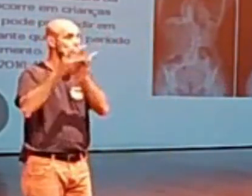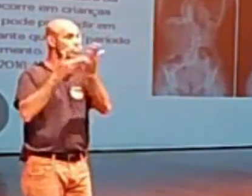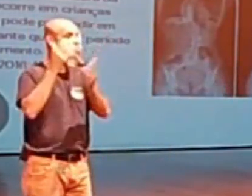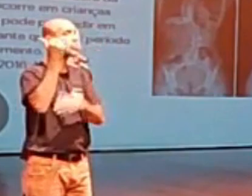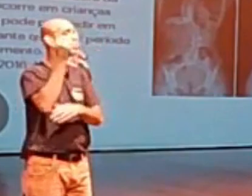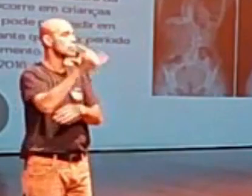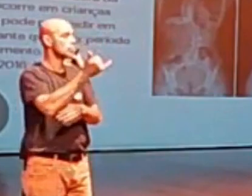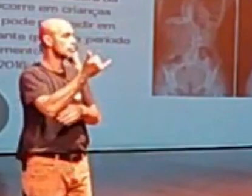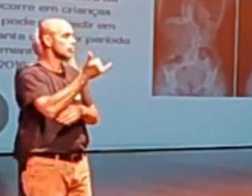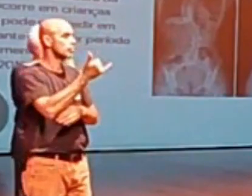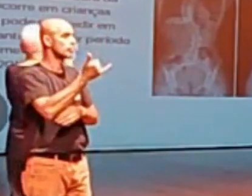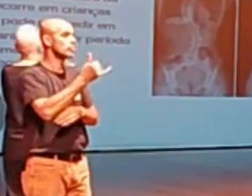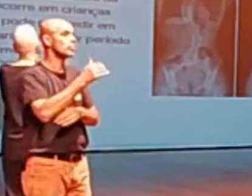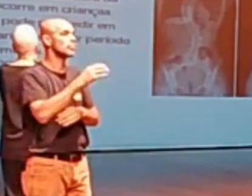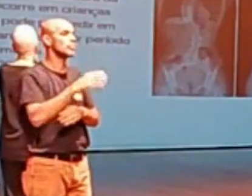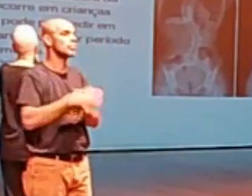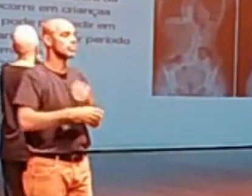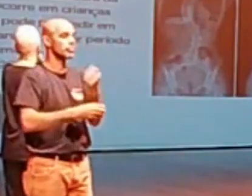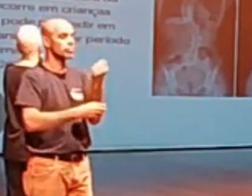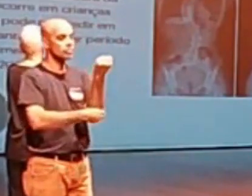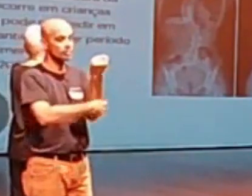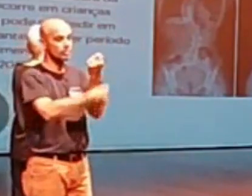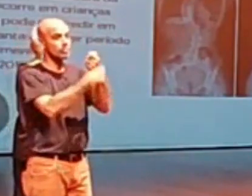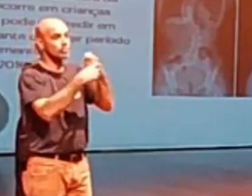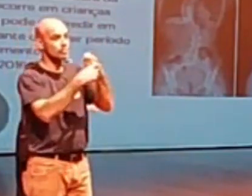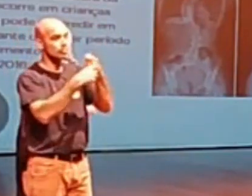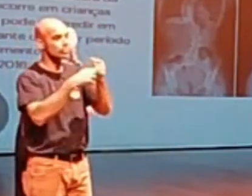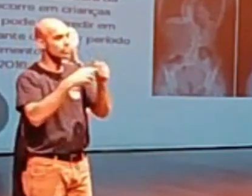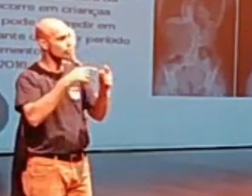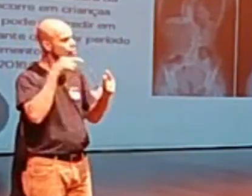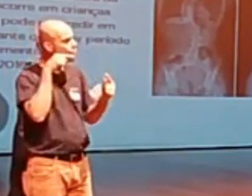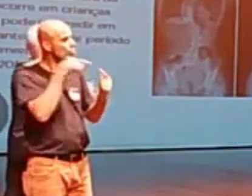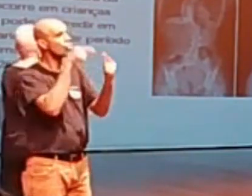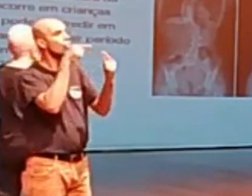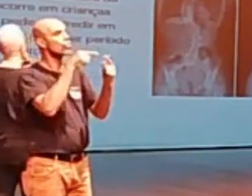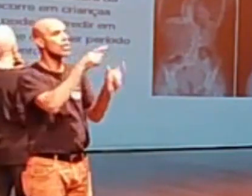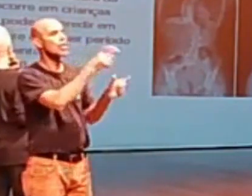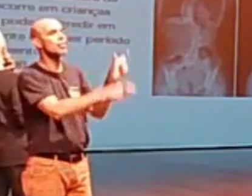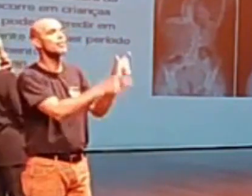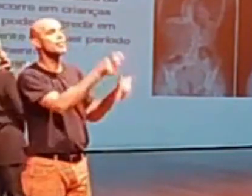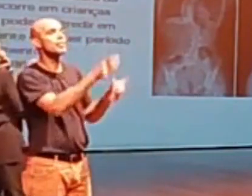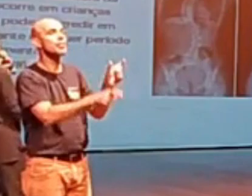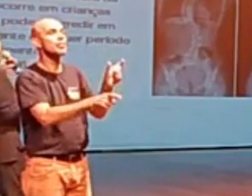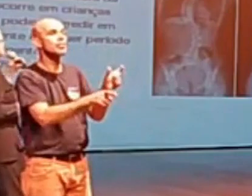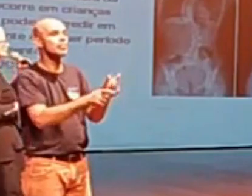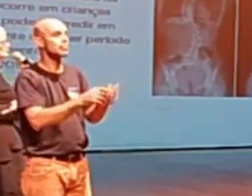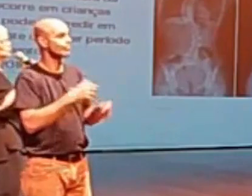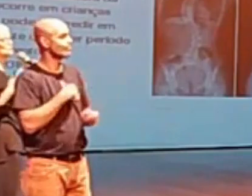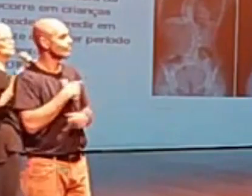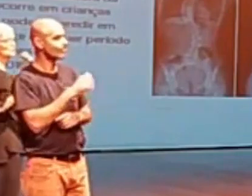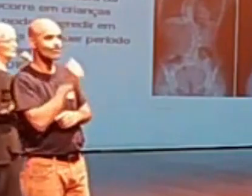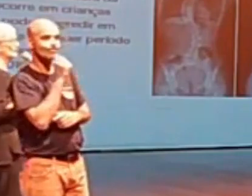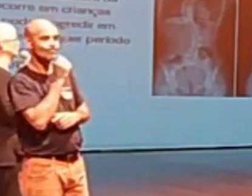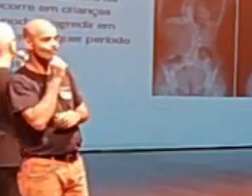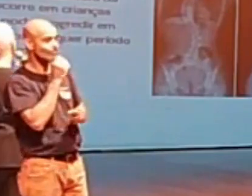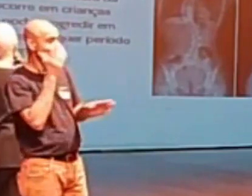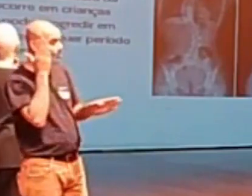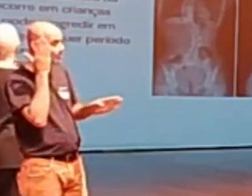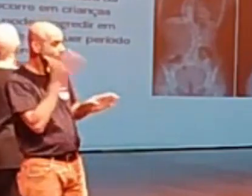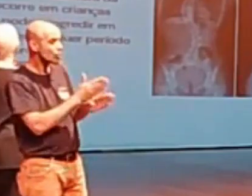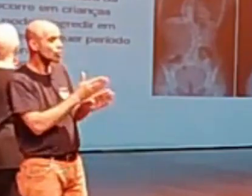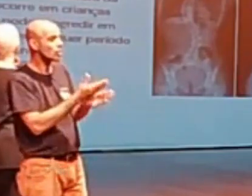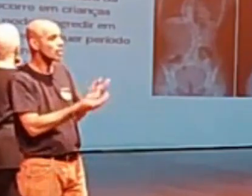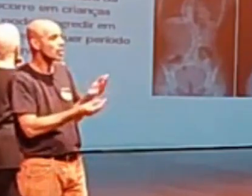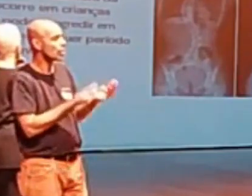fala que esse termo escoliose idiopática é aplicado a todos os pacientes nos quais não é possível encontrar